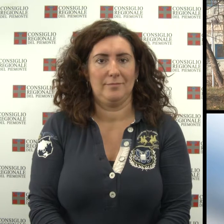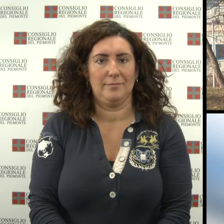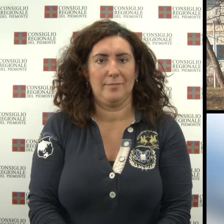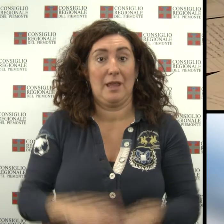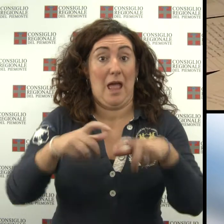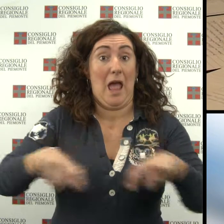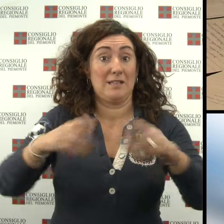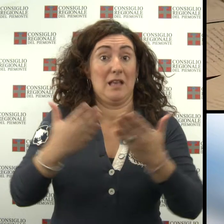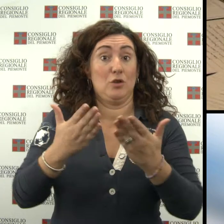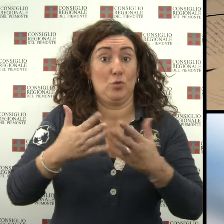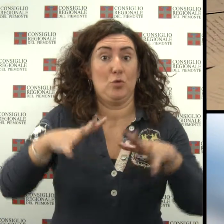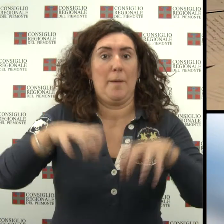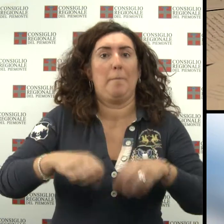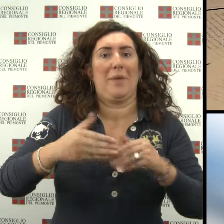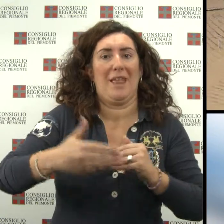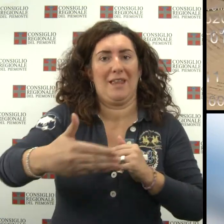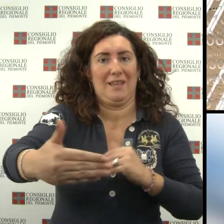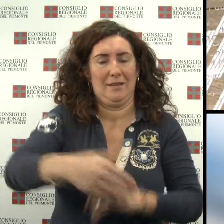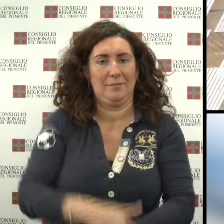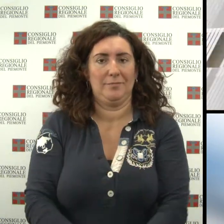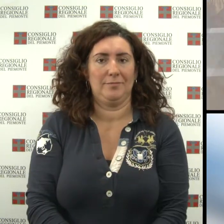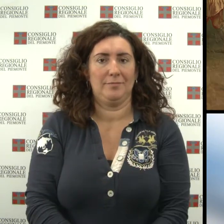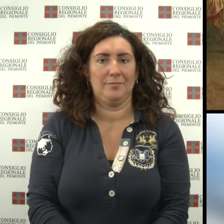Impegni per gli assegni di studio.